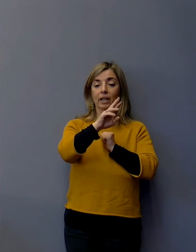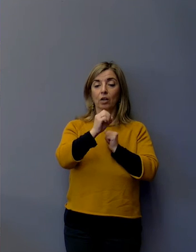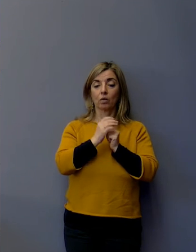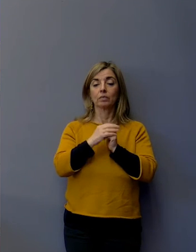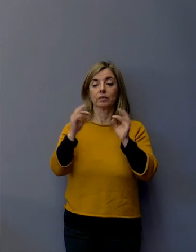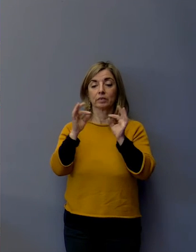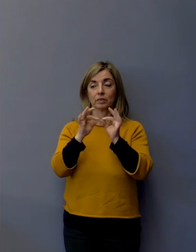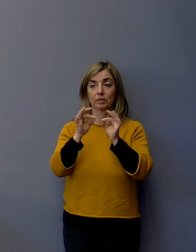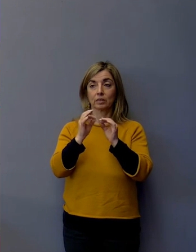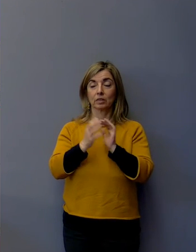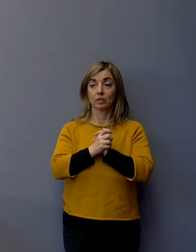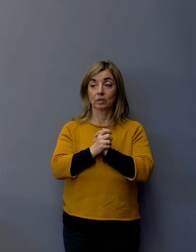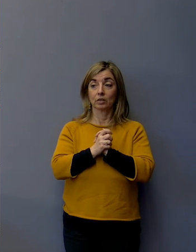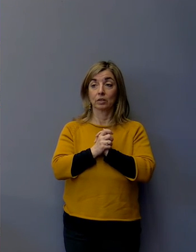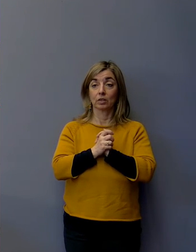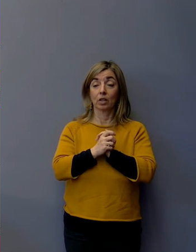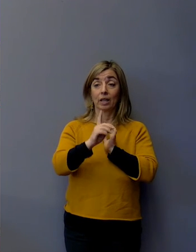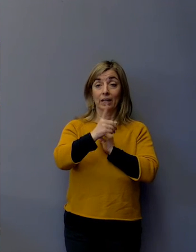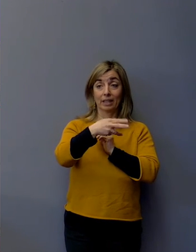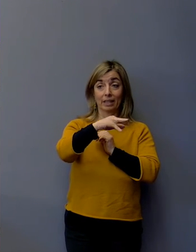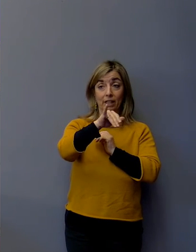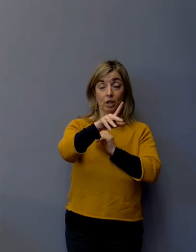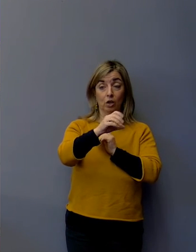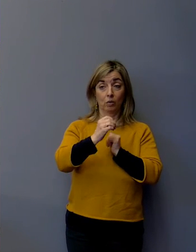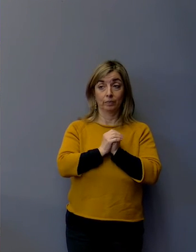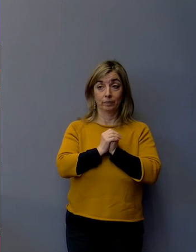le regole consigliere grillo